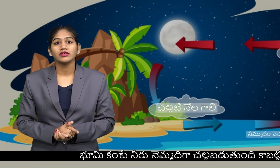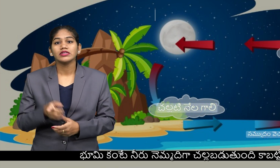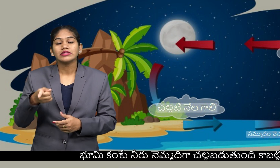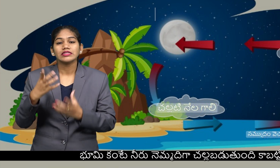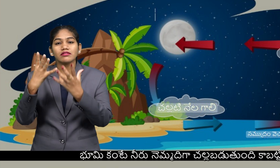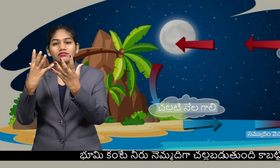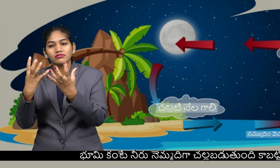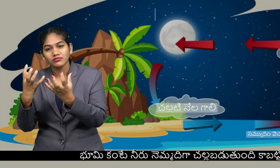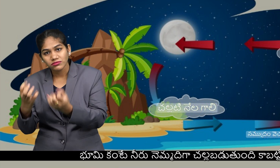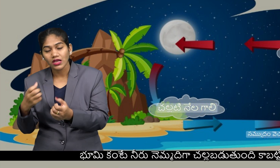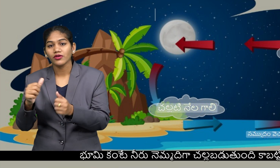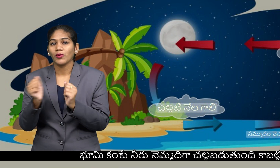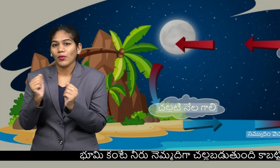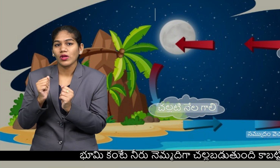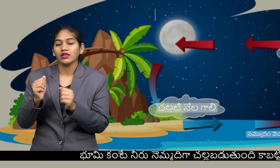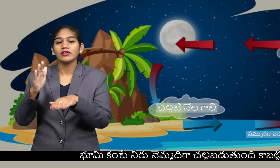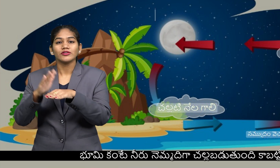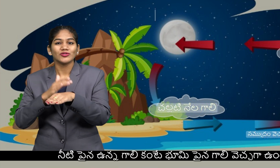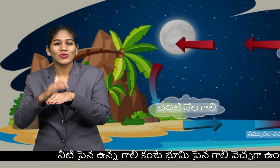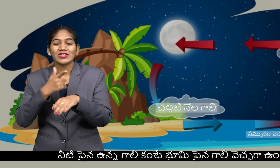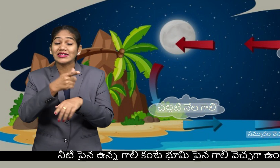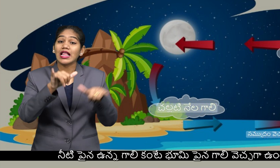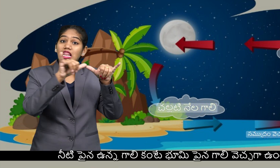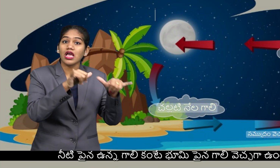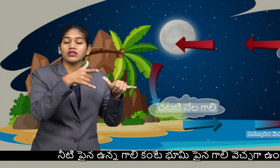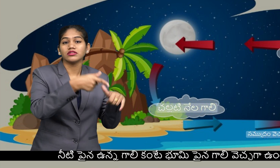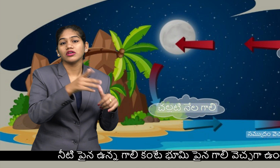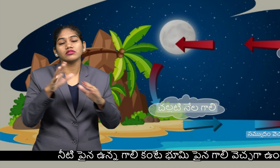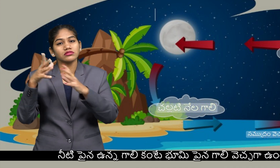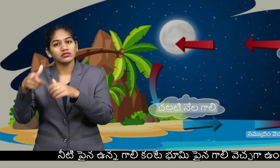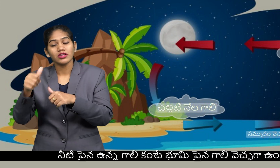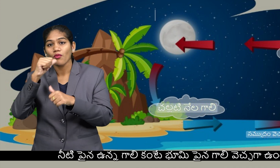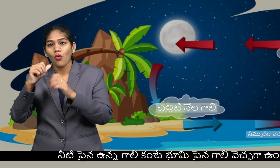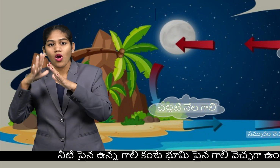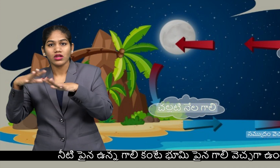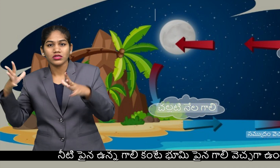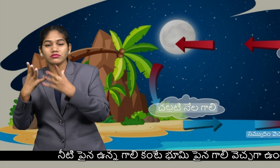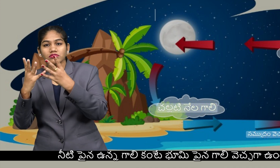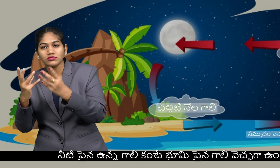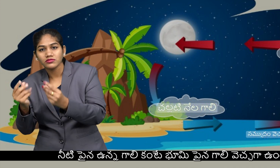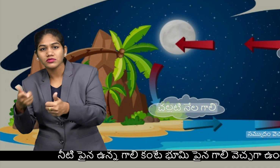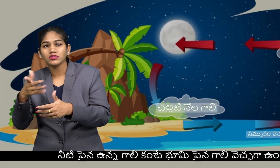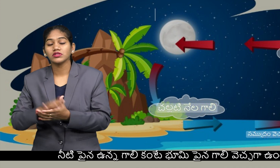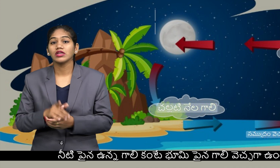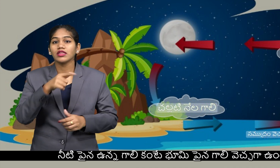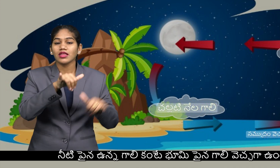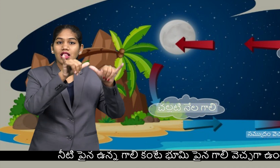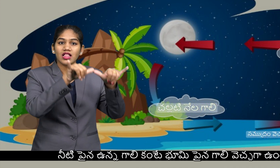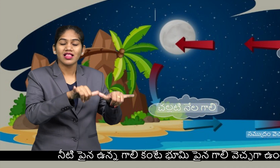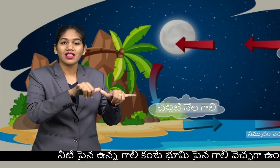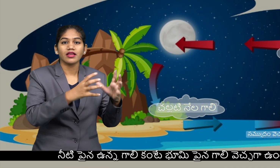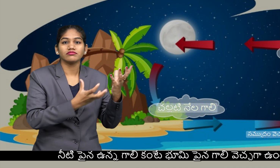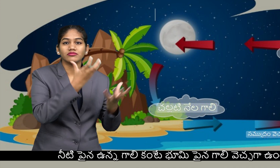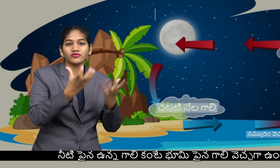నీరు నెమ్మదిగా చల్లబడుతుంది, కాబట్టి నీటిపైన ఉన్న గాలి కంటే భూమిపైన గాలి వెచ్చగా